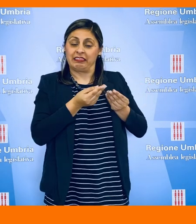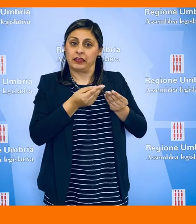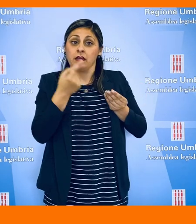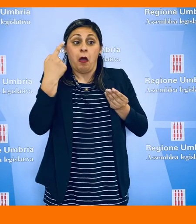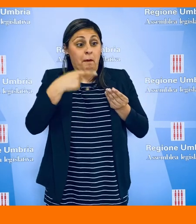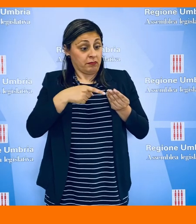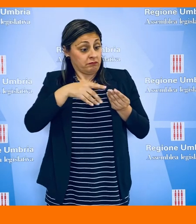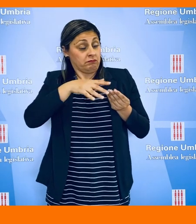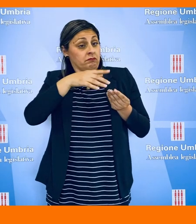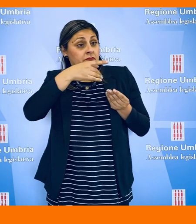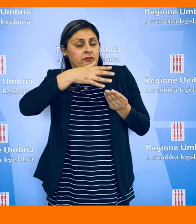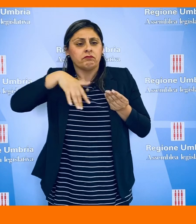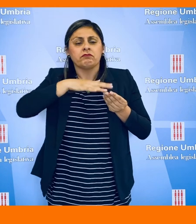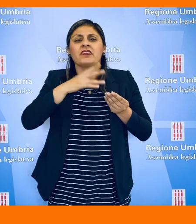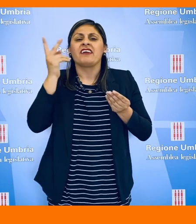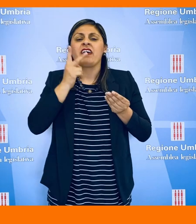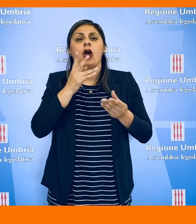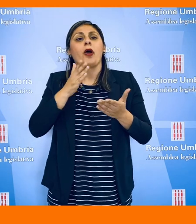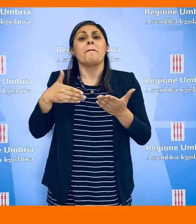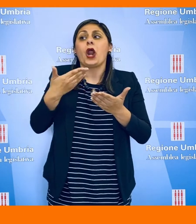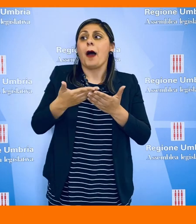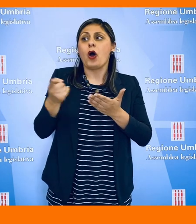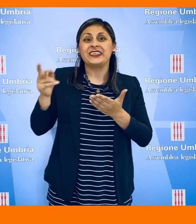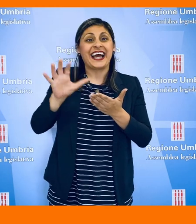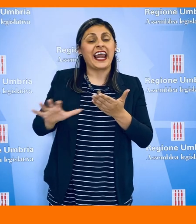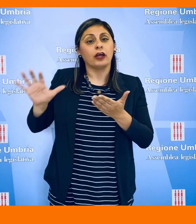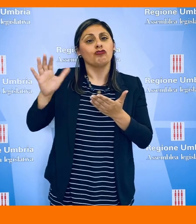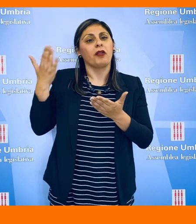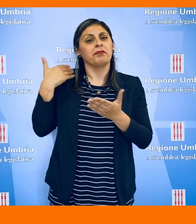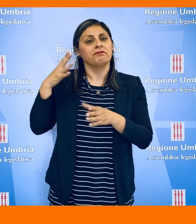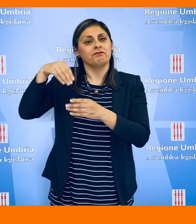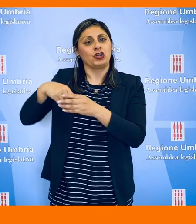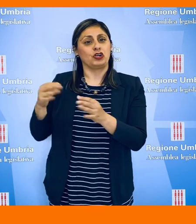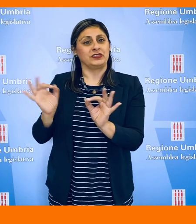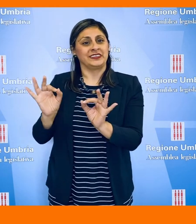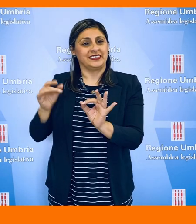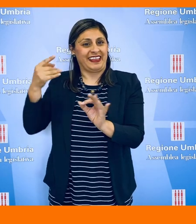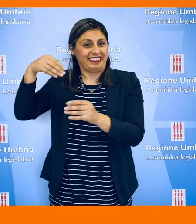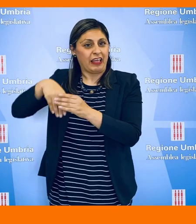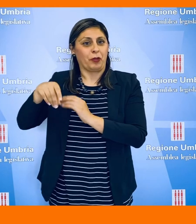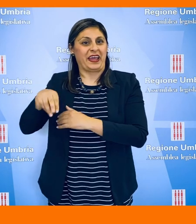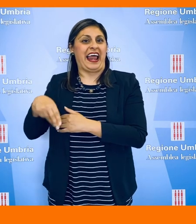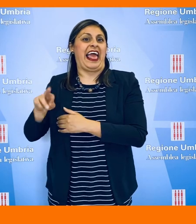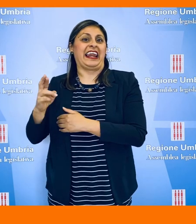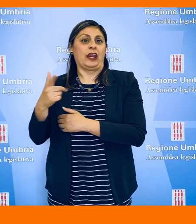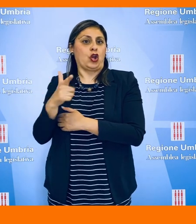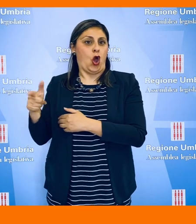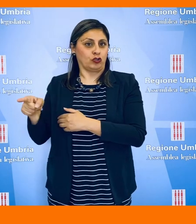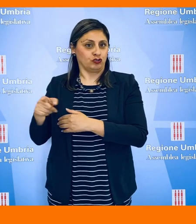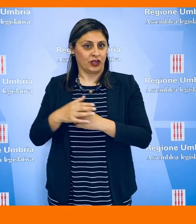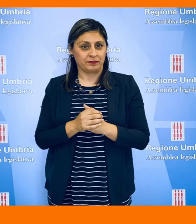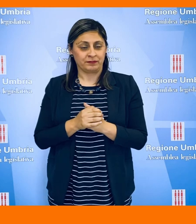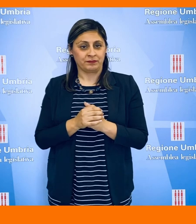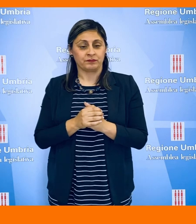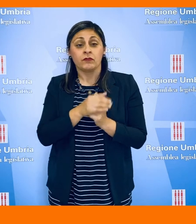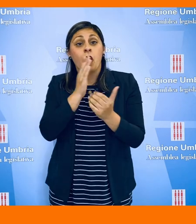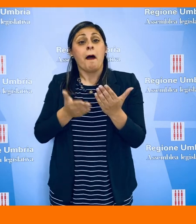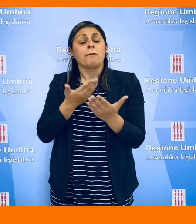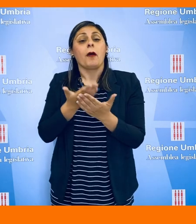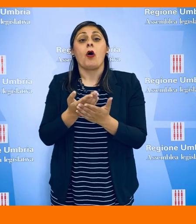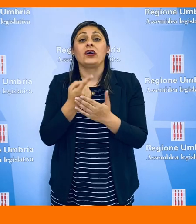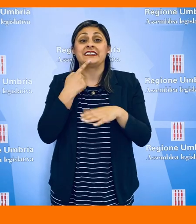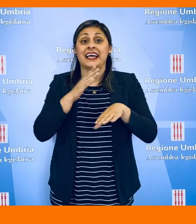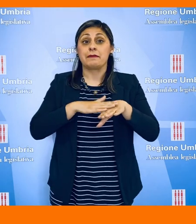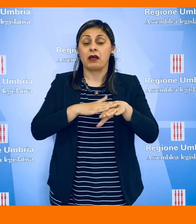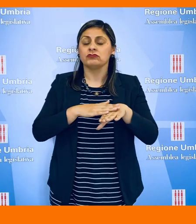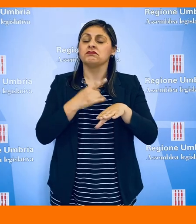impianti, parte della quale non ricompresa nelle proposte della regione inserite nel PNRR. Su proposta del presidente